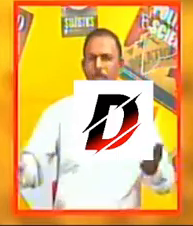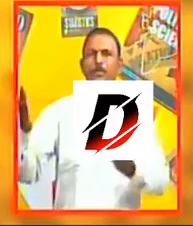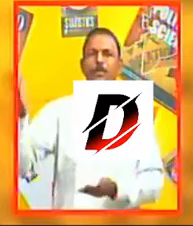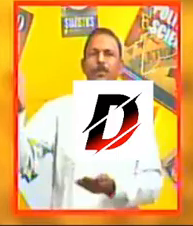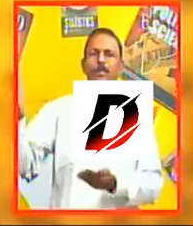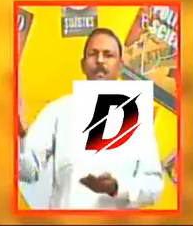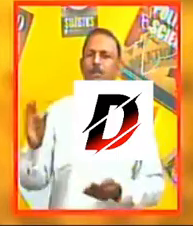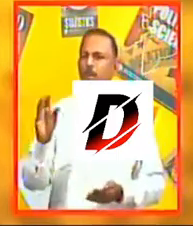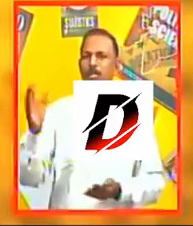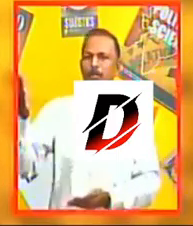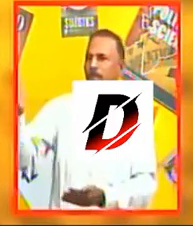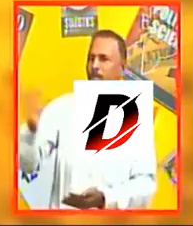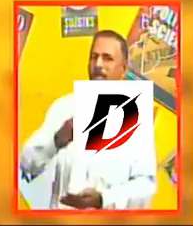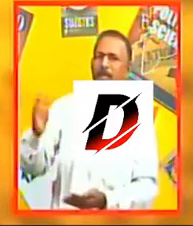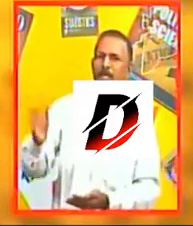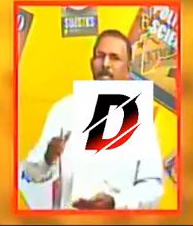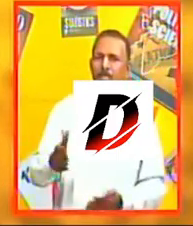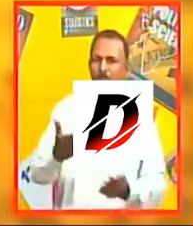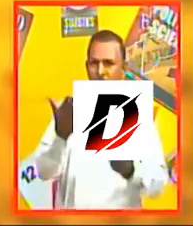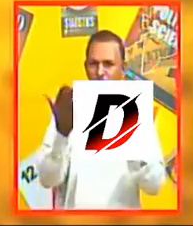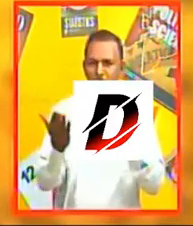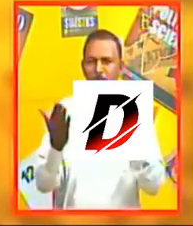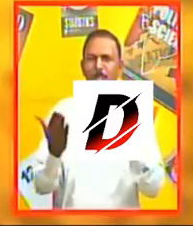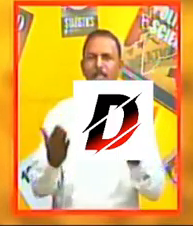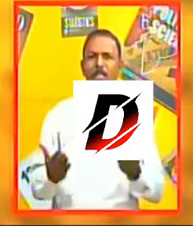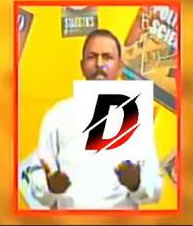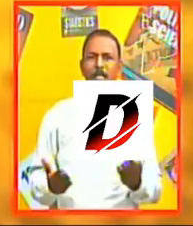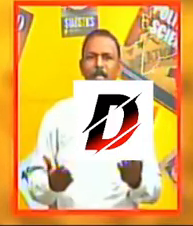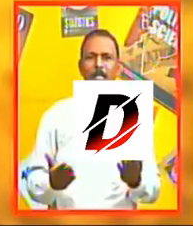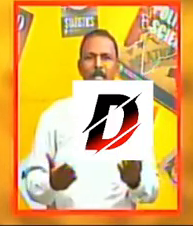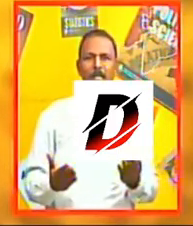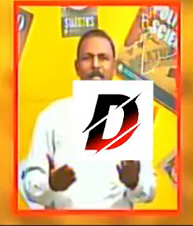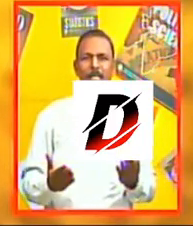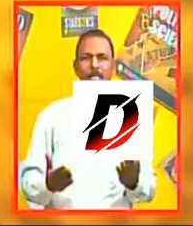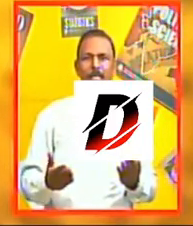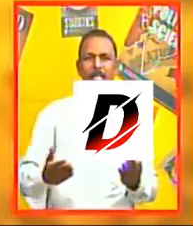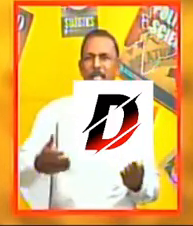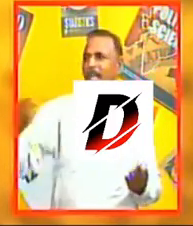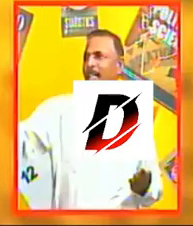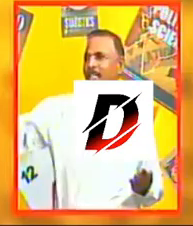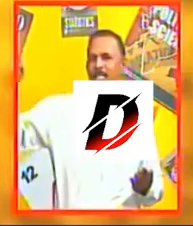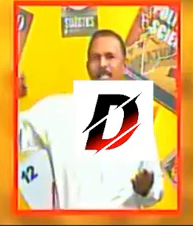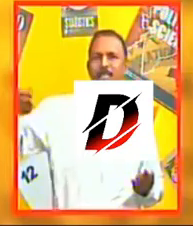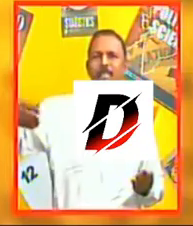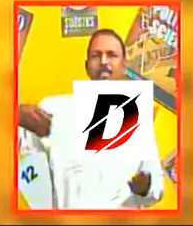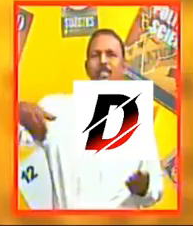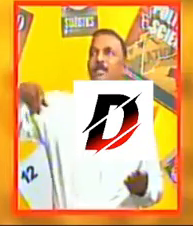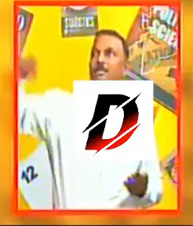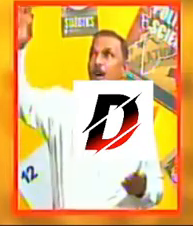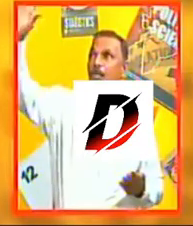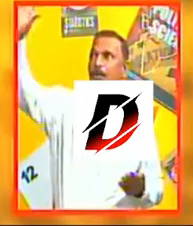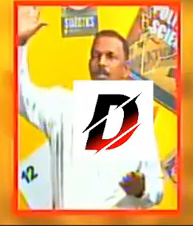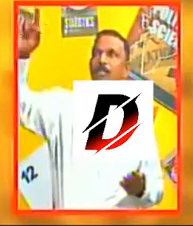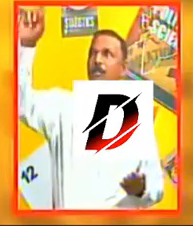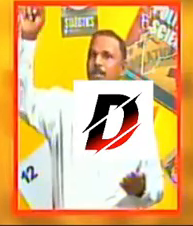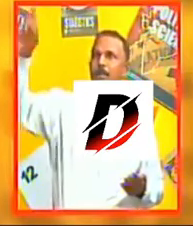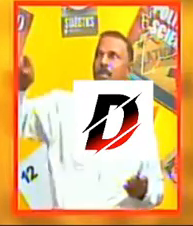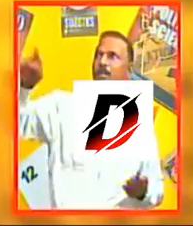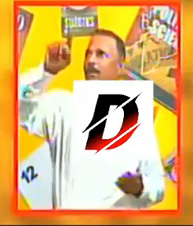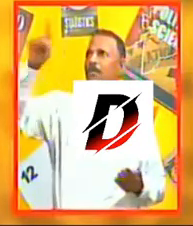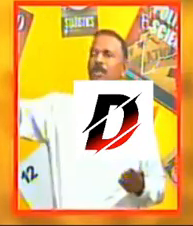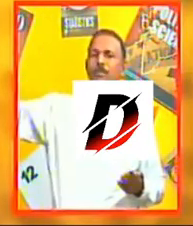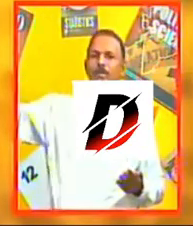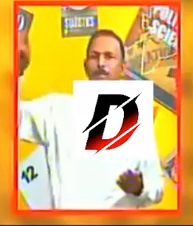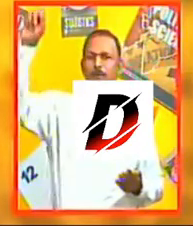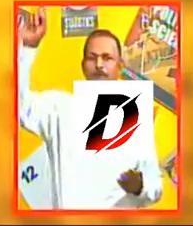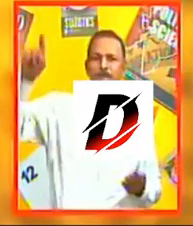வச்சுருக்கேன்னு வச்சுக்கங்களேன், ஒரு மேப் இருக்கு. இந்த மேப்போட பகுதிகளில் ரைட் ஹேண்ட் சைடில் மேலே டாப்பில் பார்த்துன்னு வச்சுங்களேன், திசைகள் நம்ம